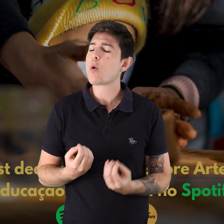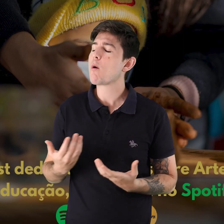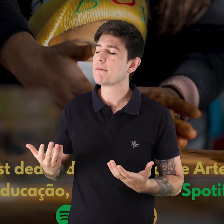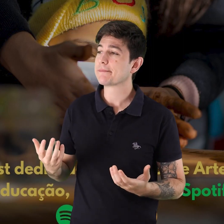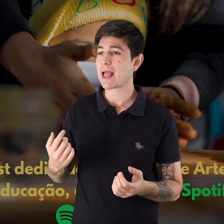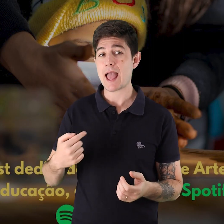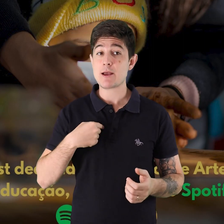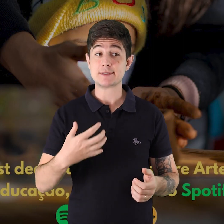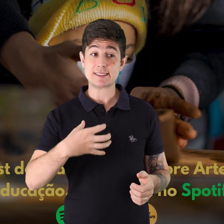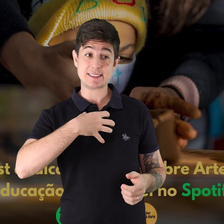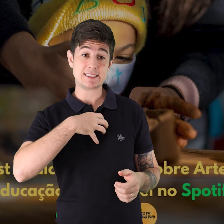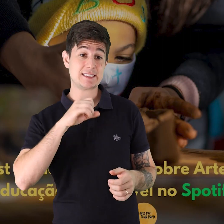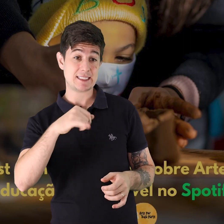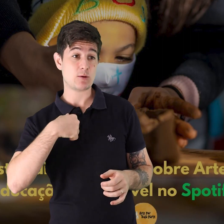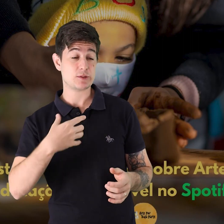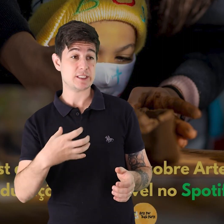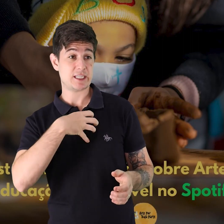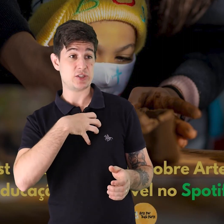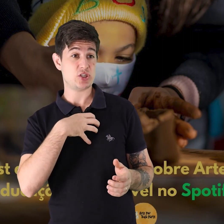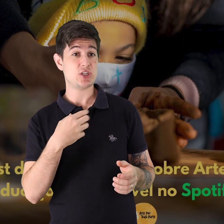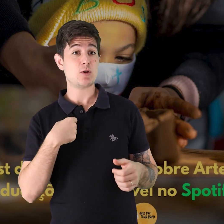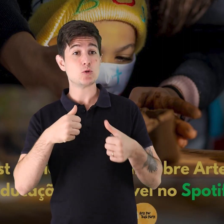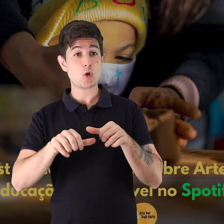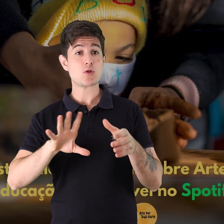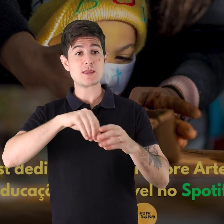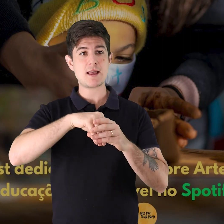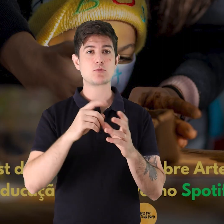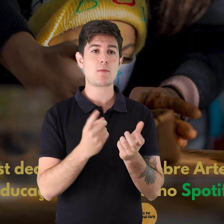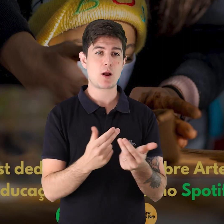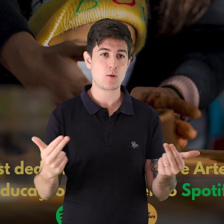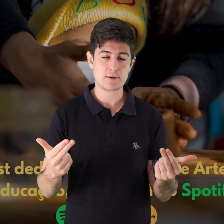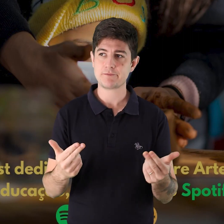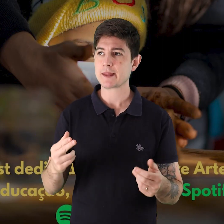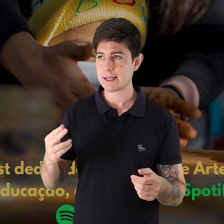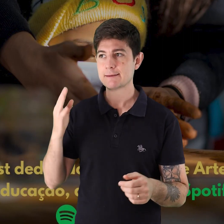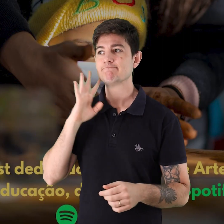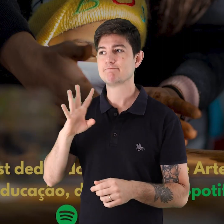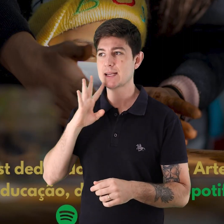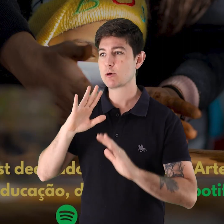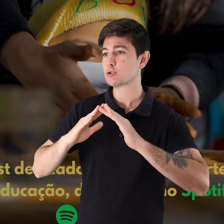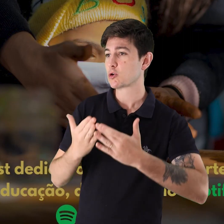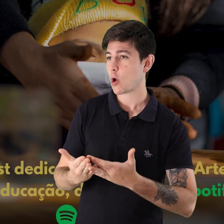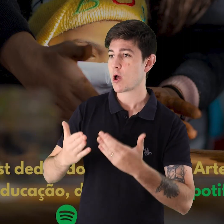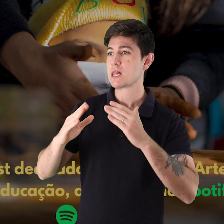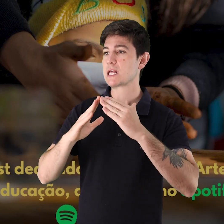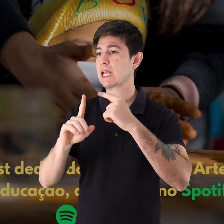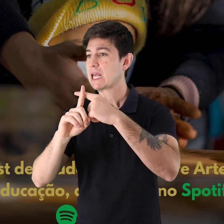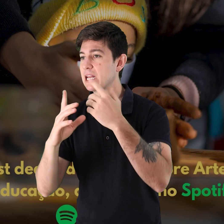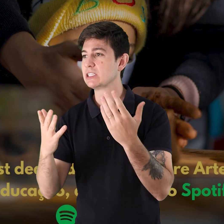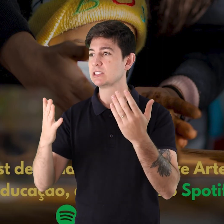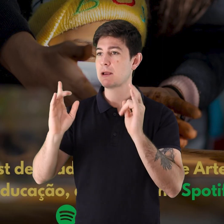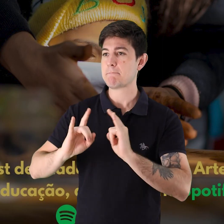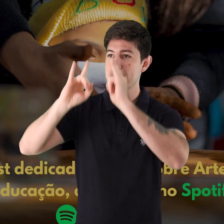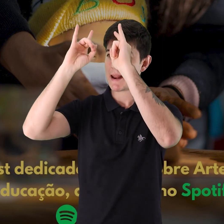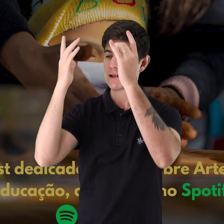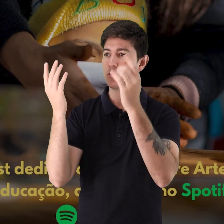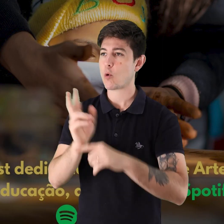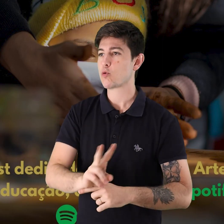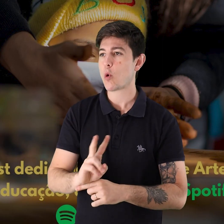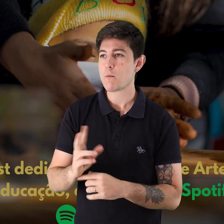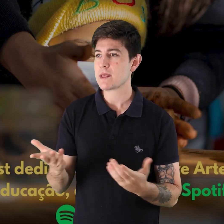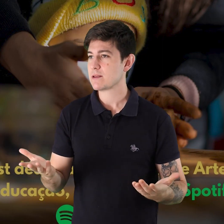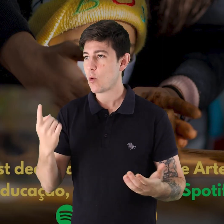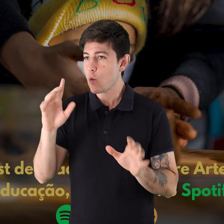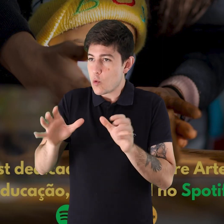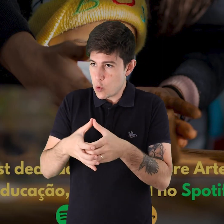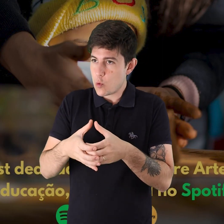para nossa felicidade estar fazendo parte de alguma coisa, não é? Sim. Ou da escola, ou da igreja, ou do prédio, sei lá, do condomínio,